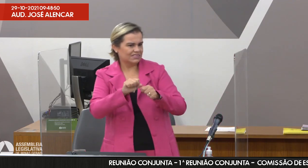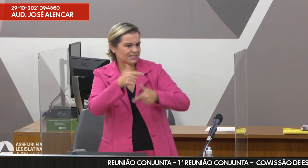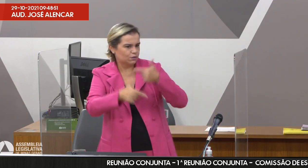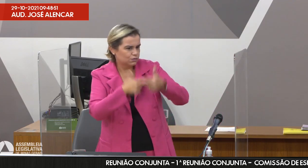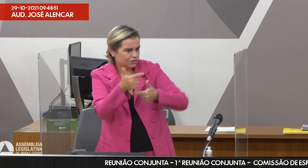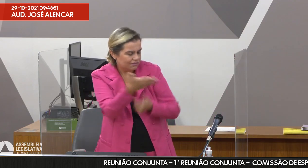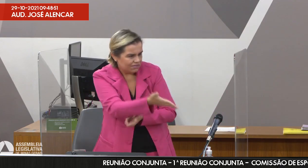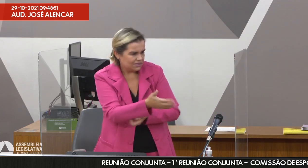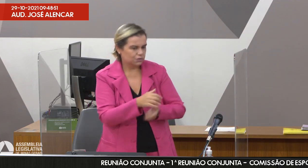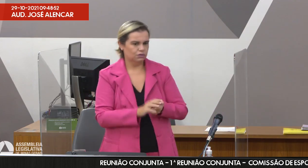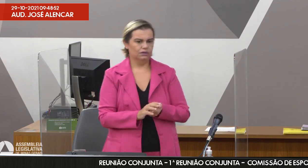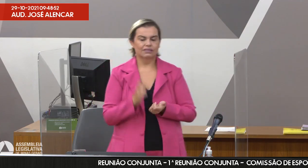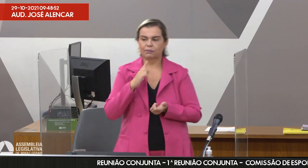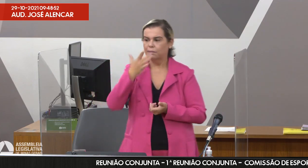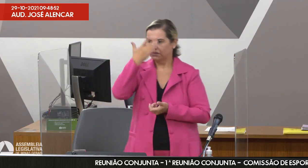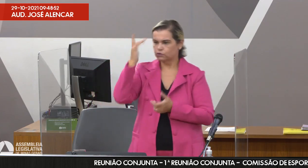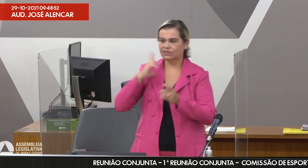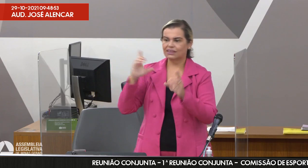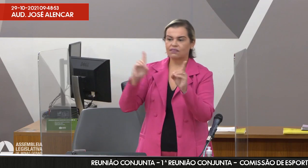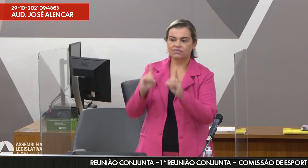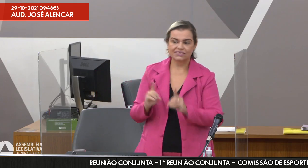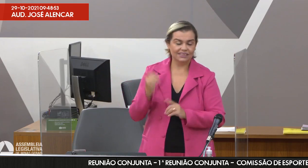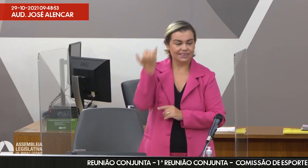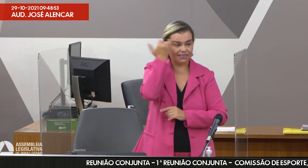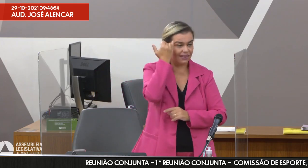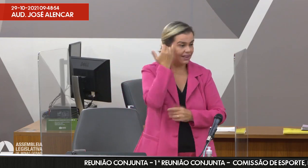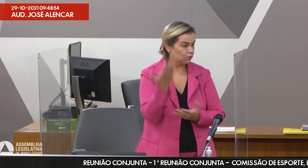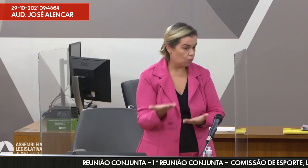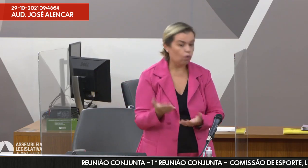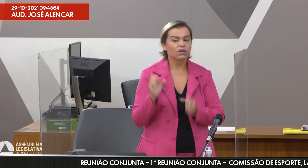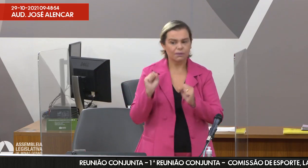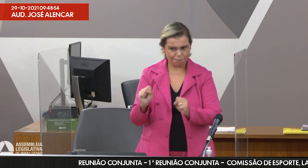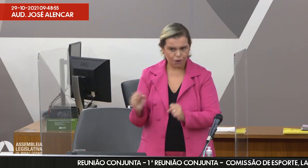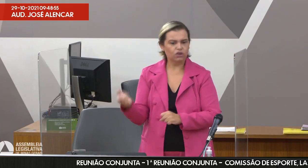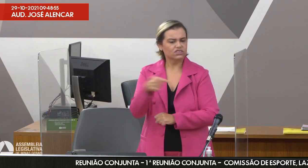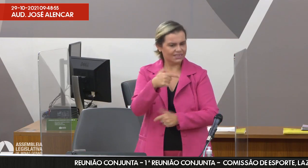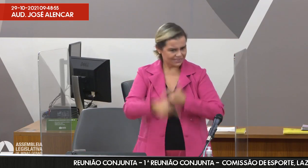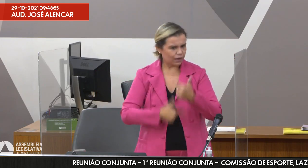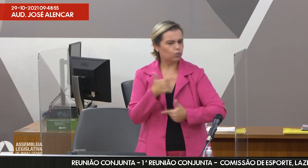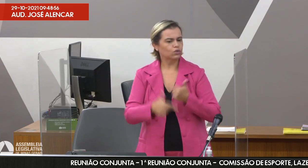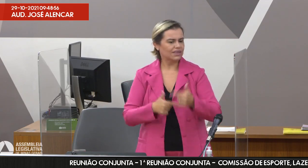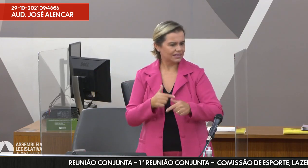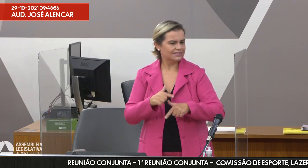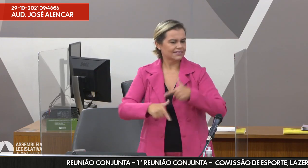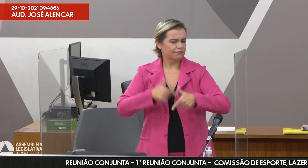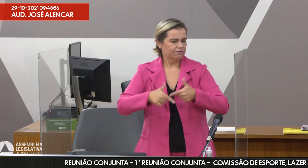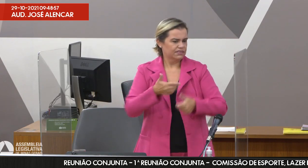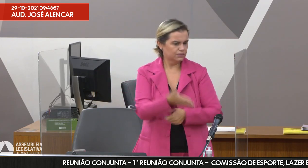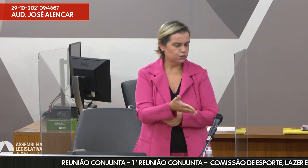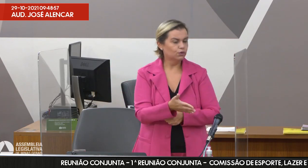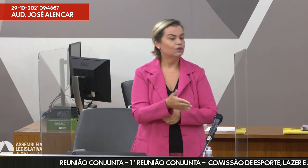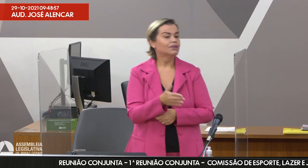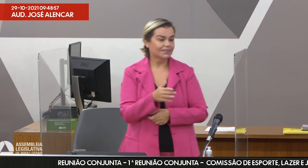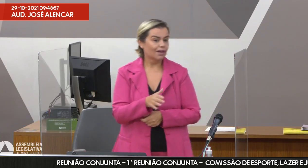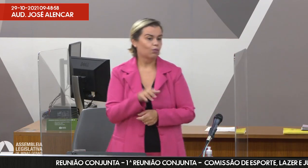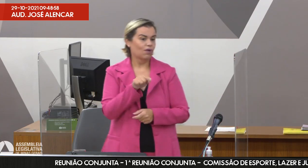caro, esse software, será que ele tem mesmo capacidade de desenvolver esse trabalho? As pessoas com